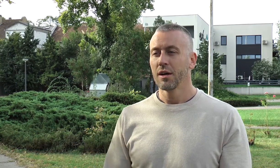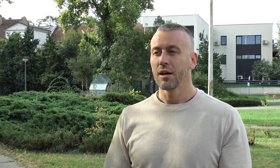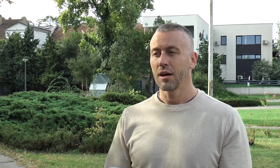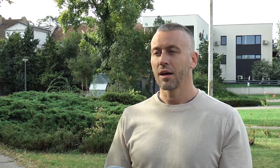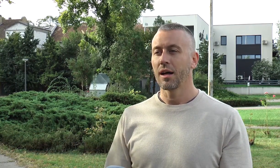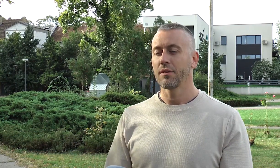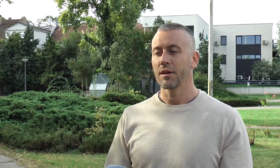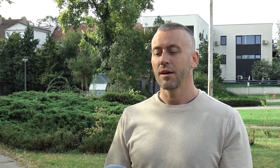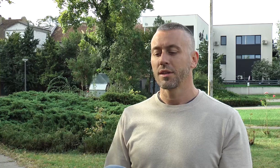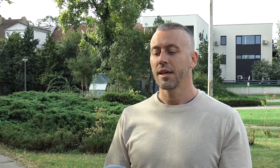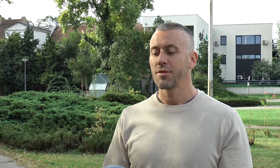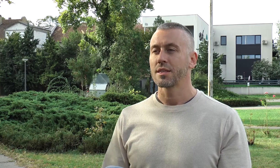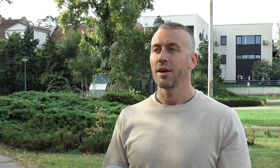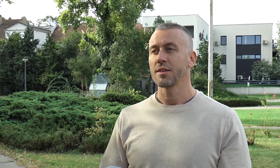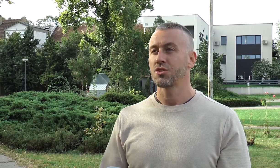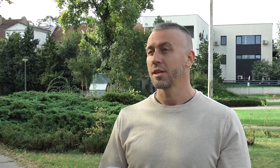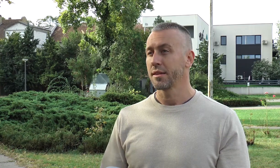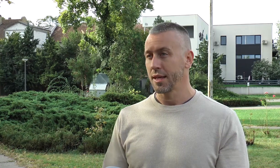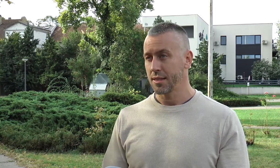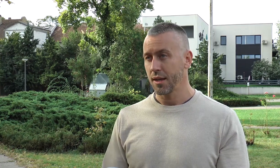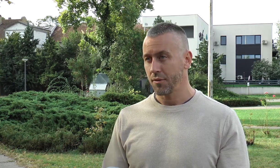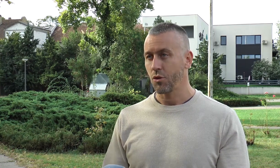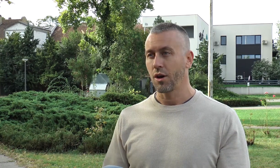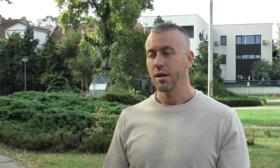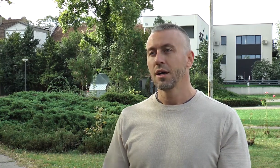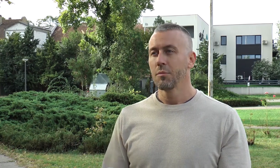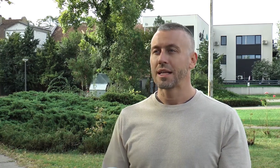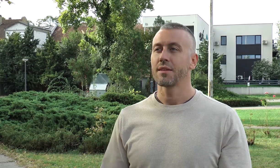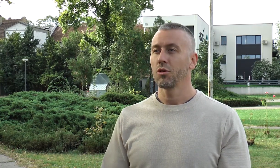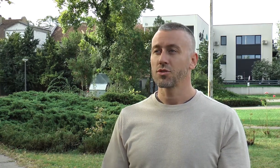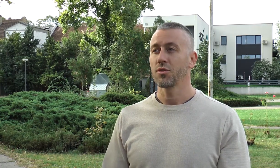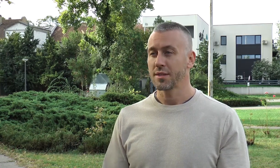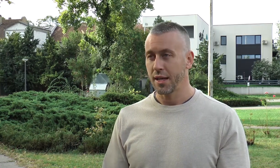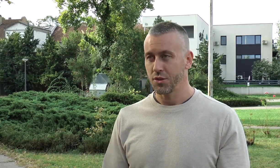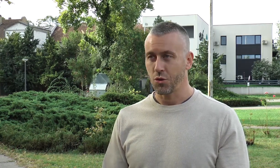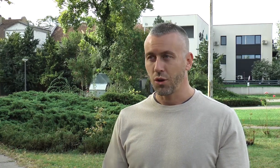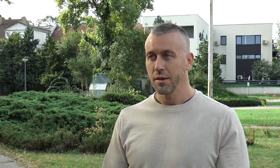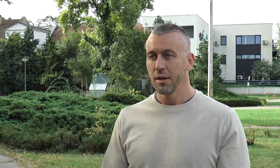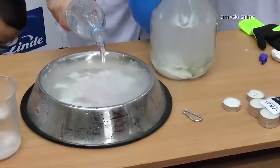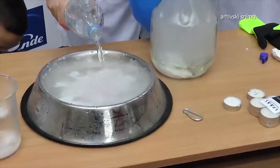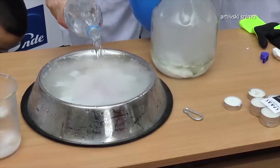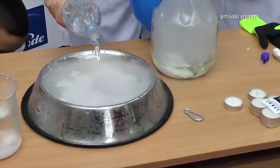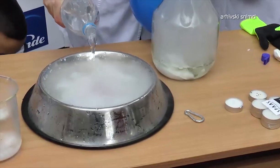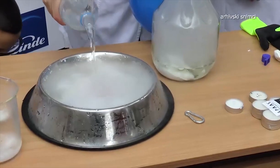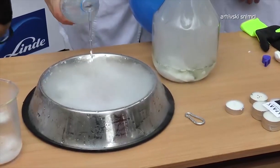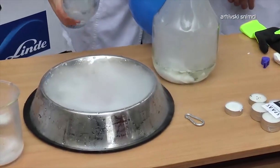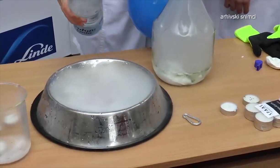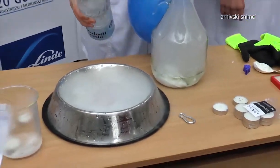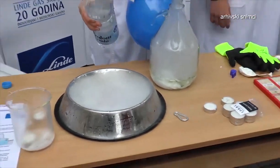A fesztivál főszereplői természetesen a gyerekek lesznek, akik az általános és a középiskolákat képviselik majd.